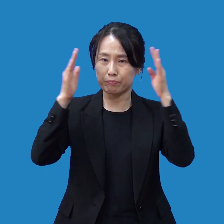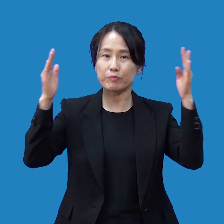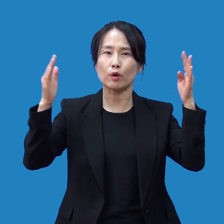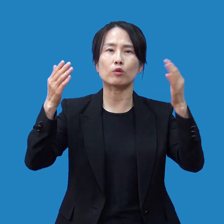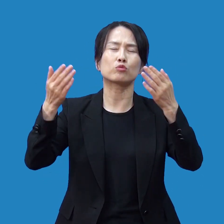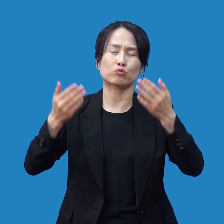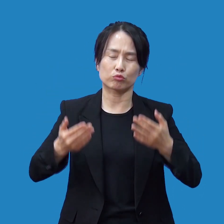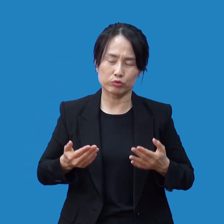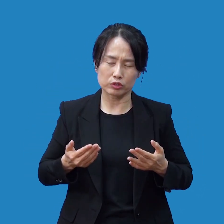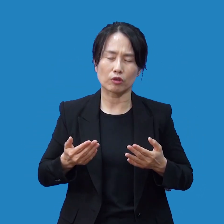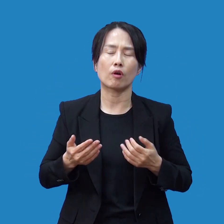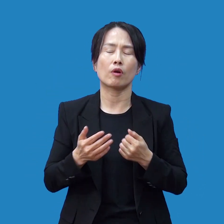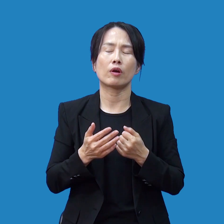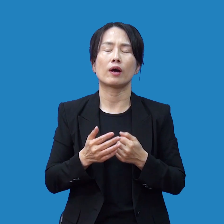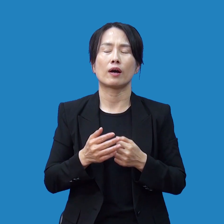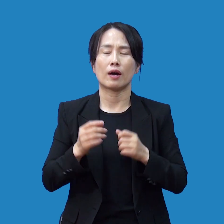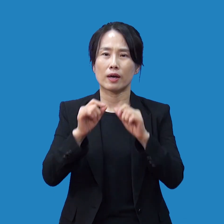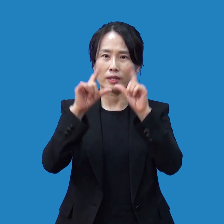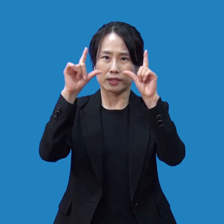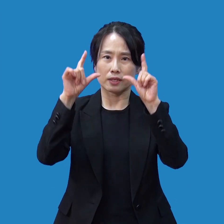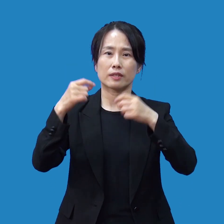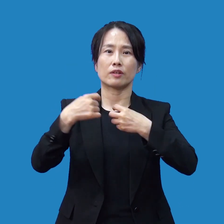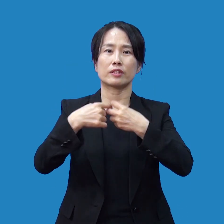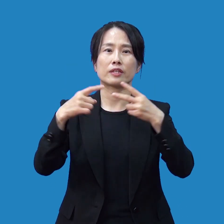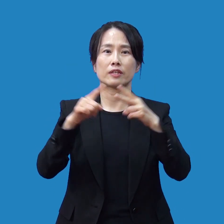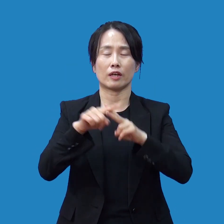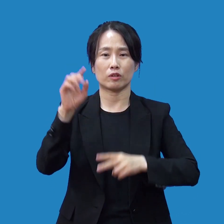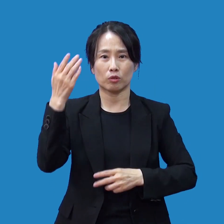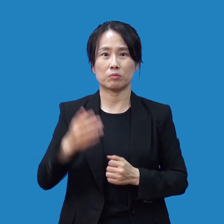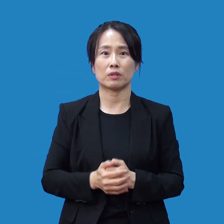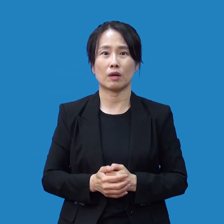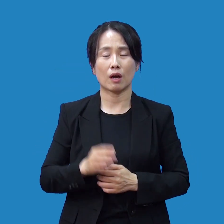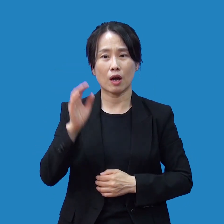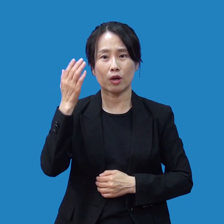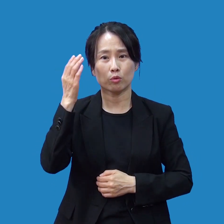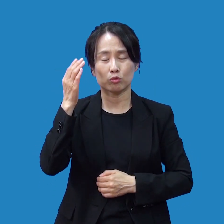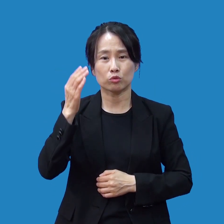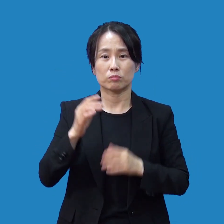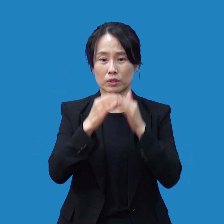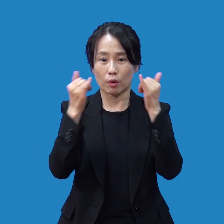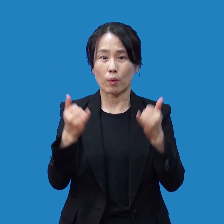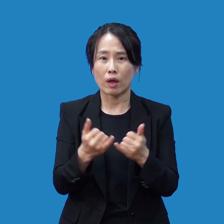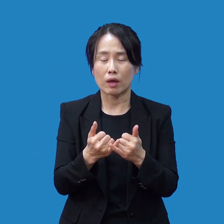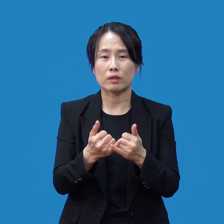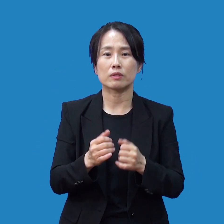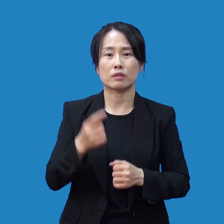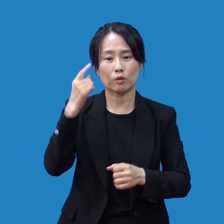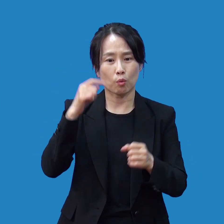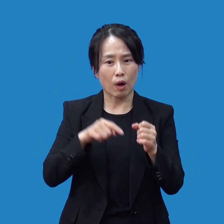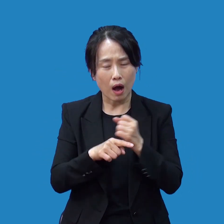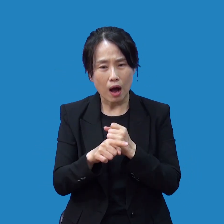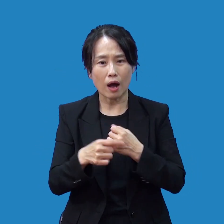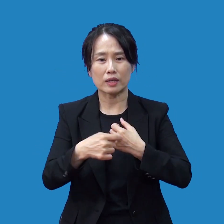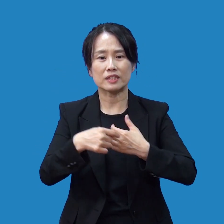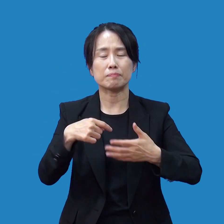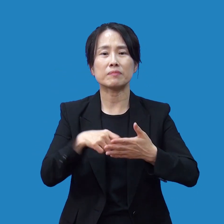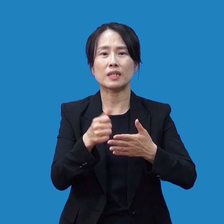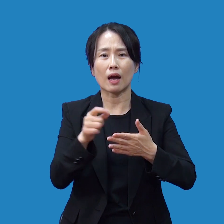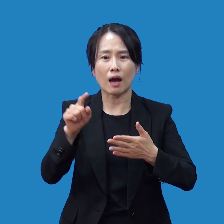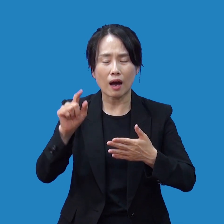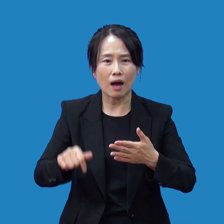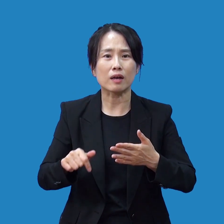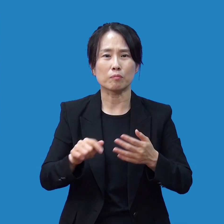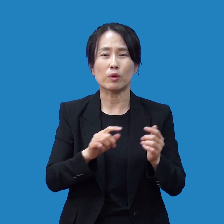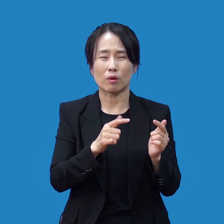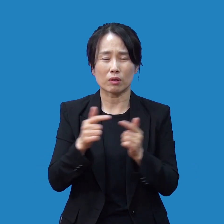오늘날 이 현대사회가 과학, 의학, 심리학이 눈부시게 발달했습니다. 그런데 인간